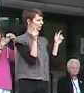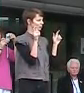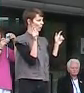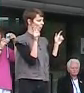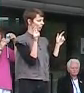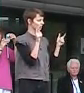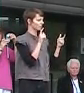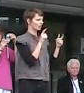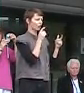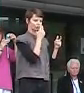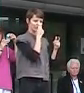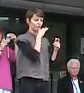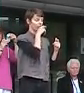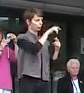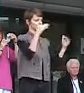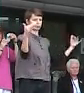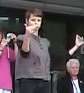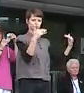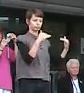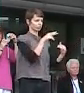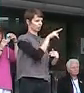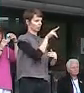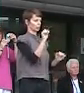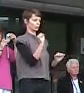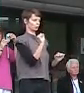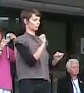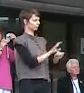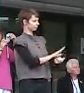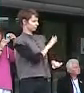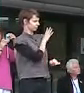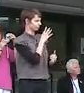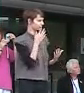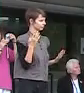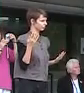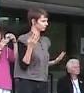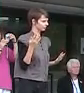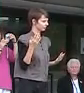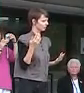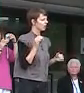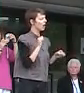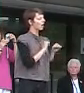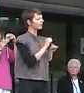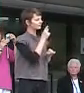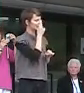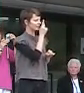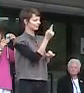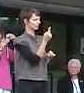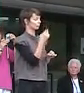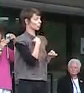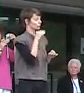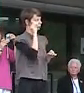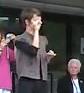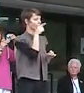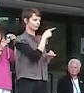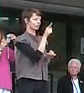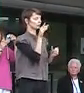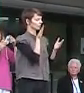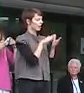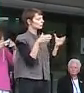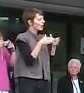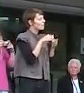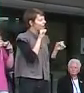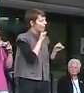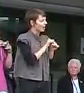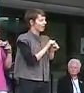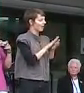der Resonanz auf diese Veranstaltung betrachte, bin ich sicher, dass uns auch dies künftig gemeinsam